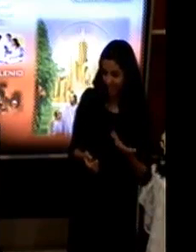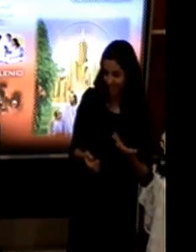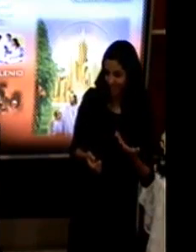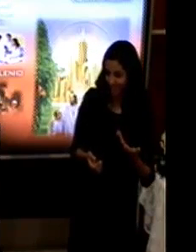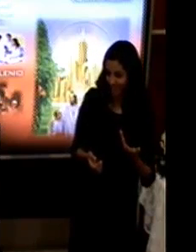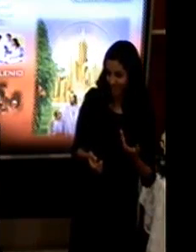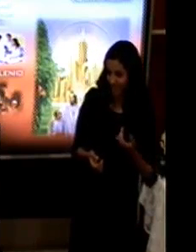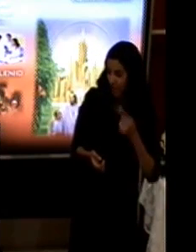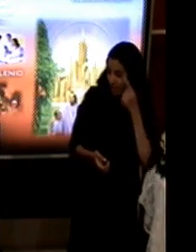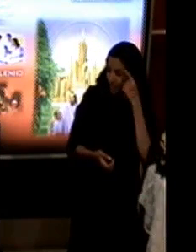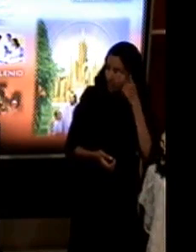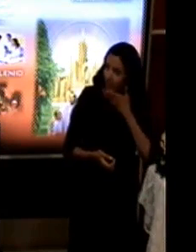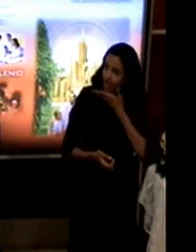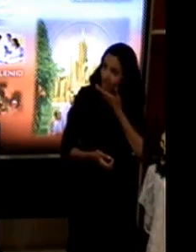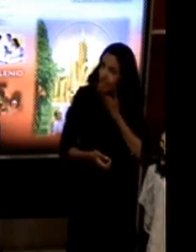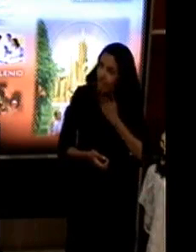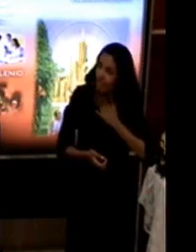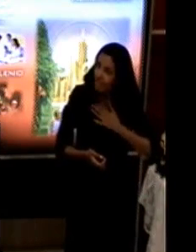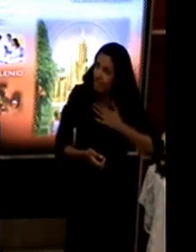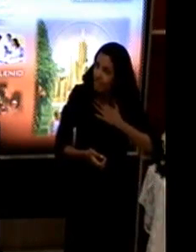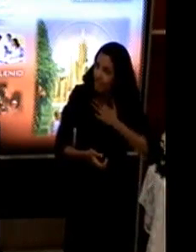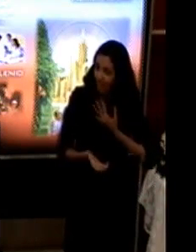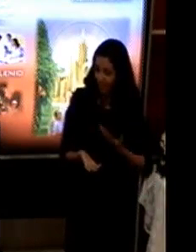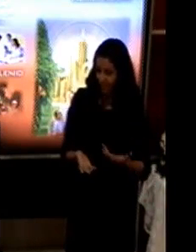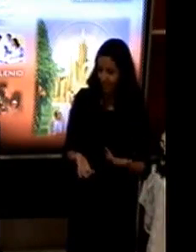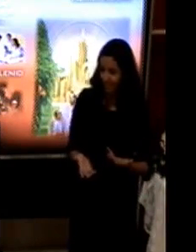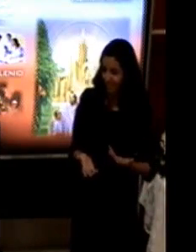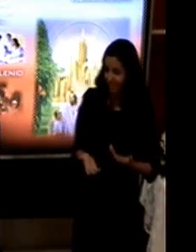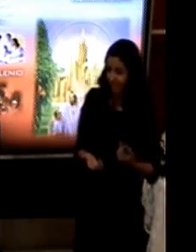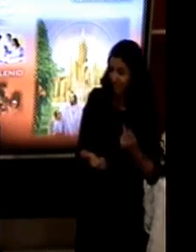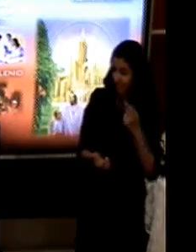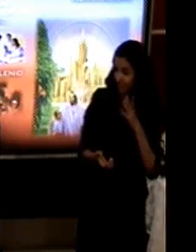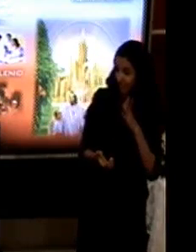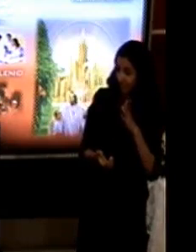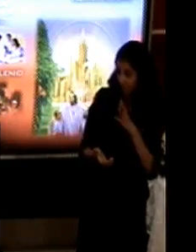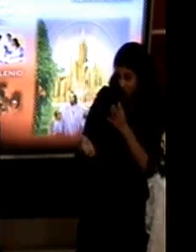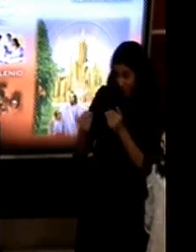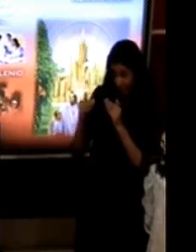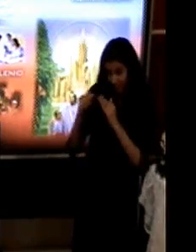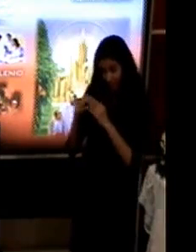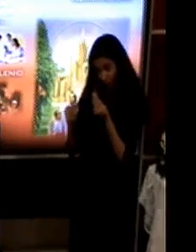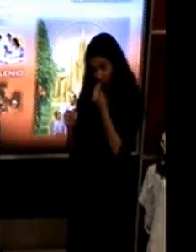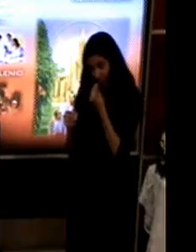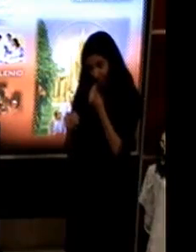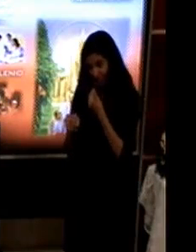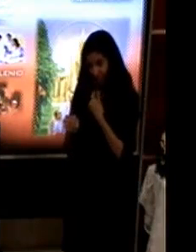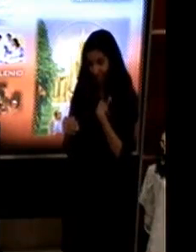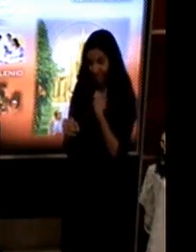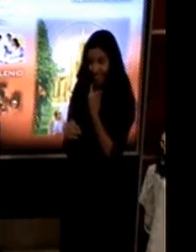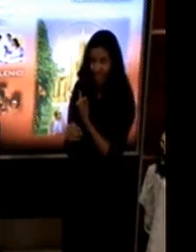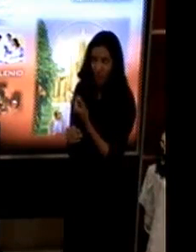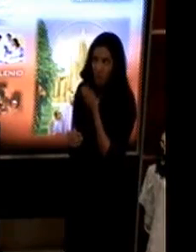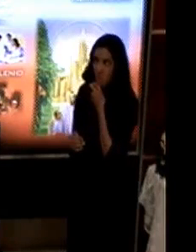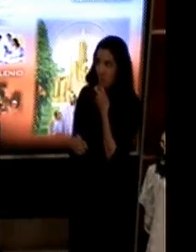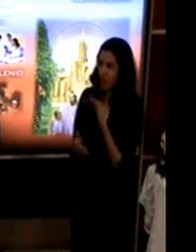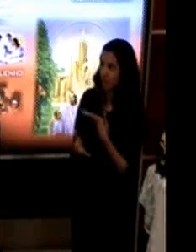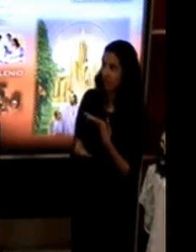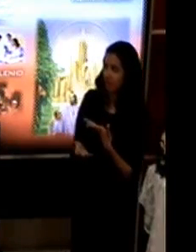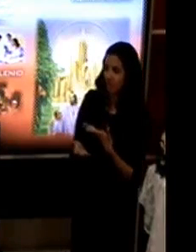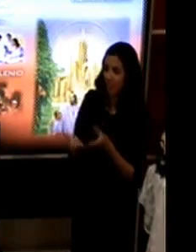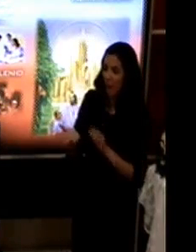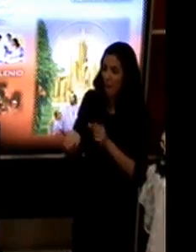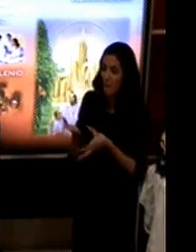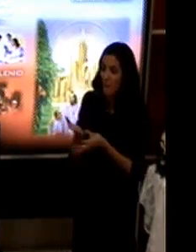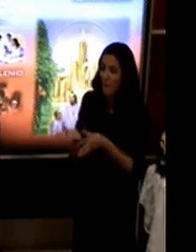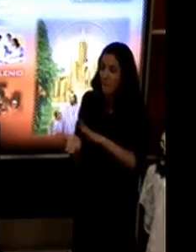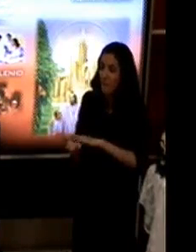pensarlo. Cuando te cuentan, querés venir a comer a casa, tengo tal cosa, de solo pensar ya se nos